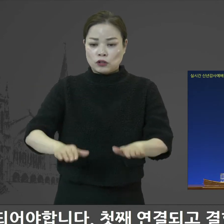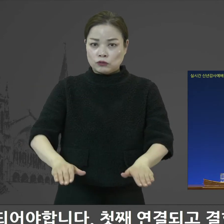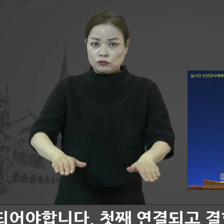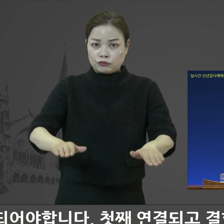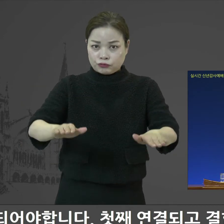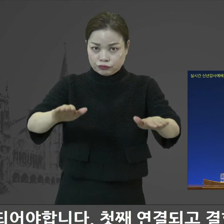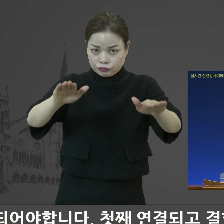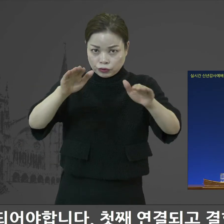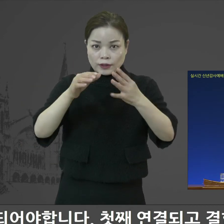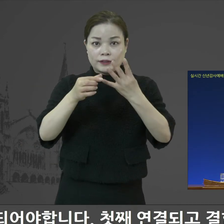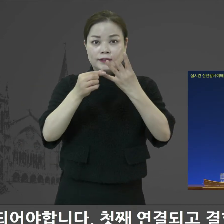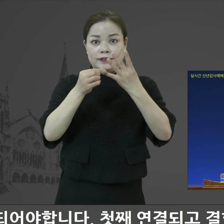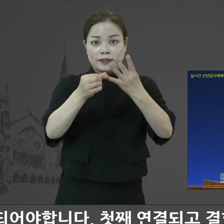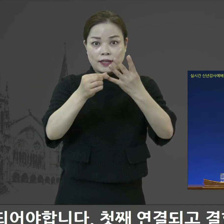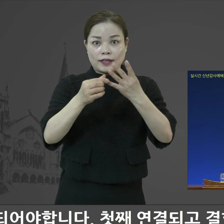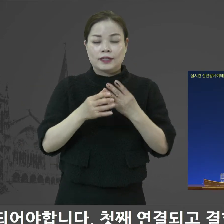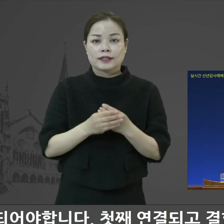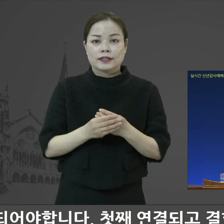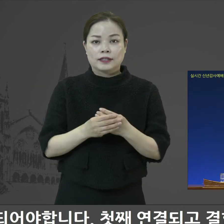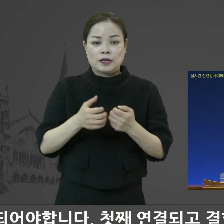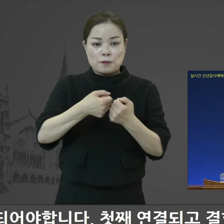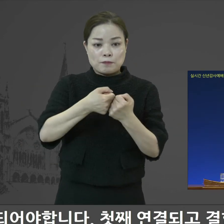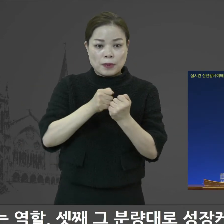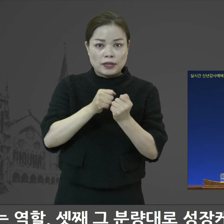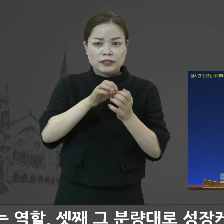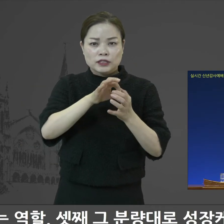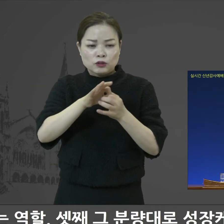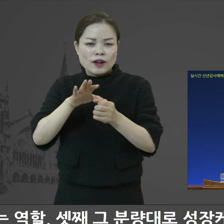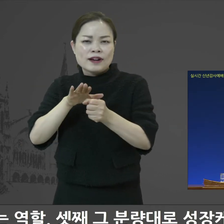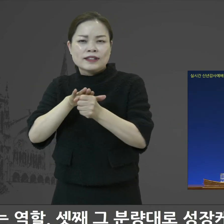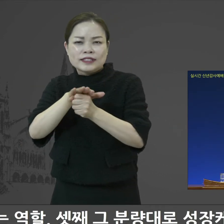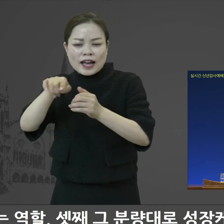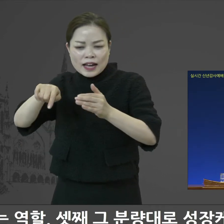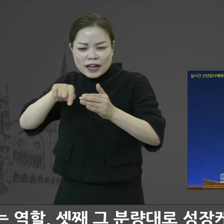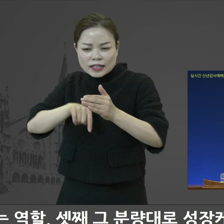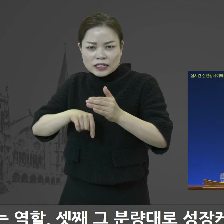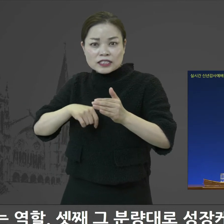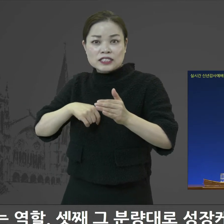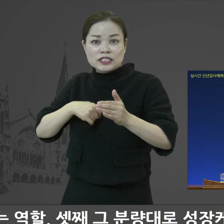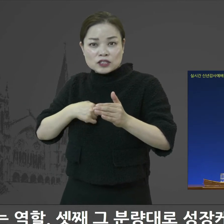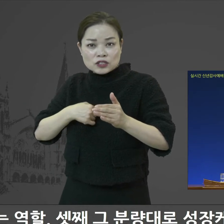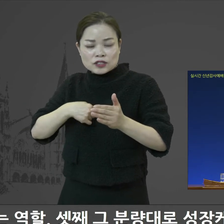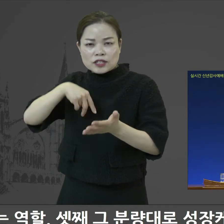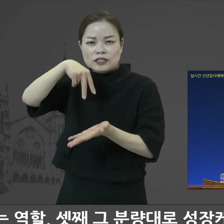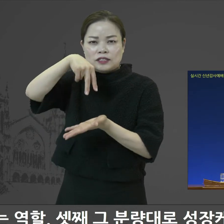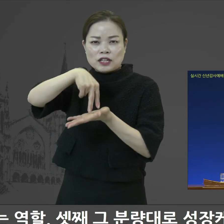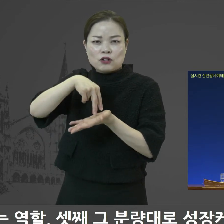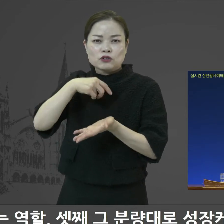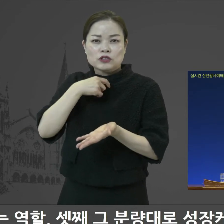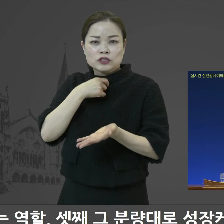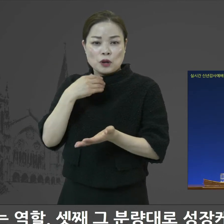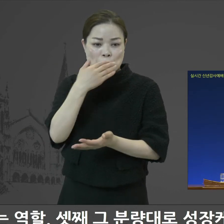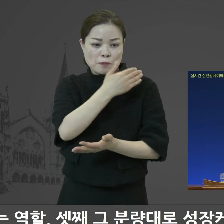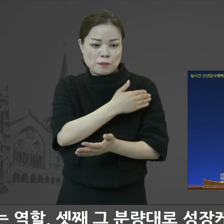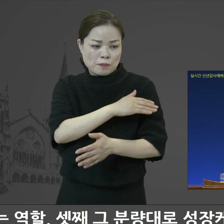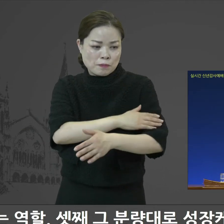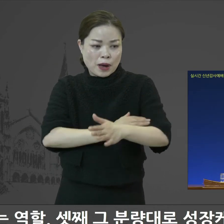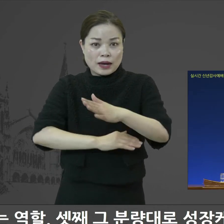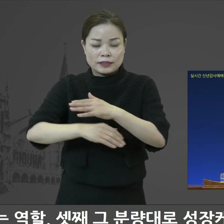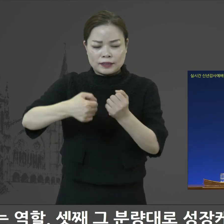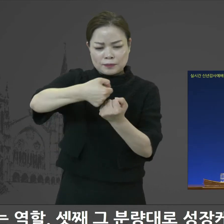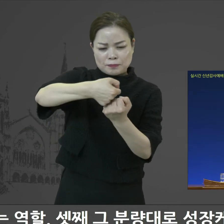있도록 한다. 네 번째, 마디를 통하여 사랑 안에서 스스로 세워지게 한다. 마디는